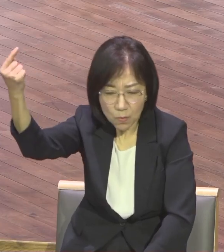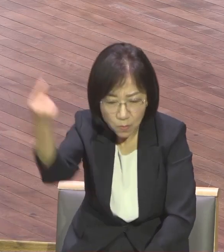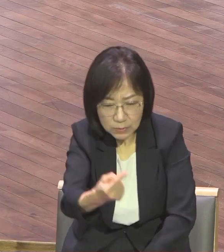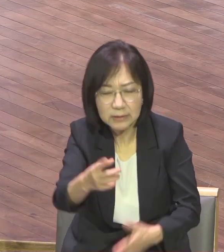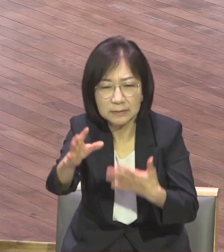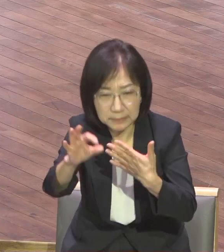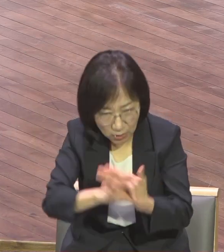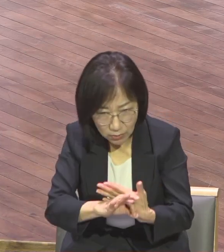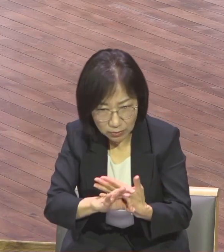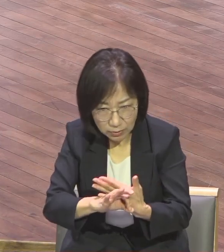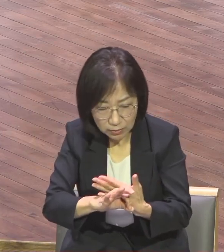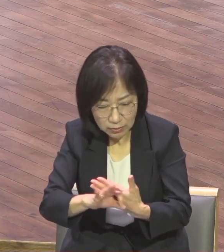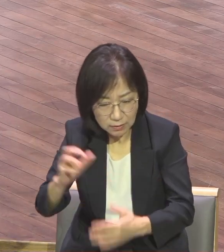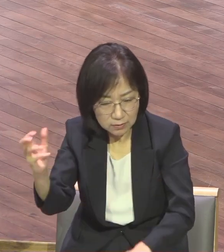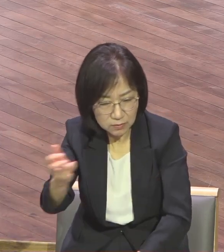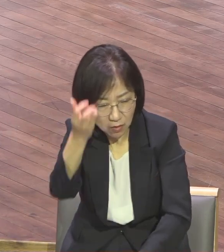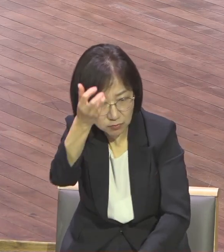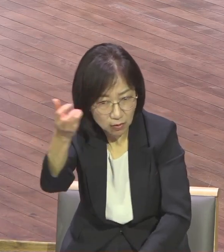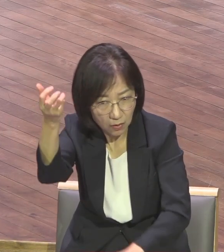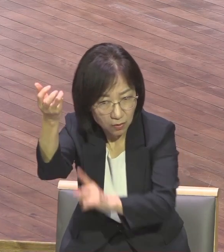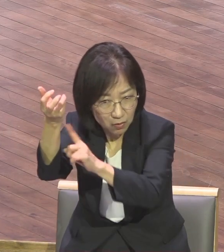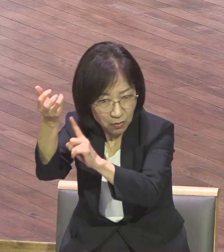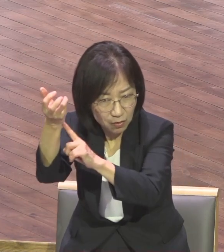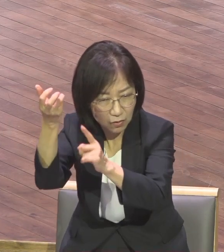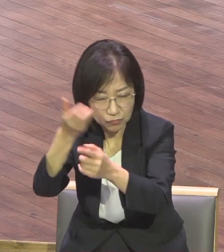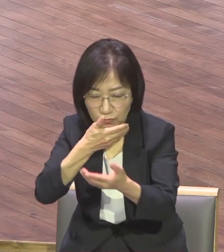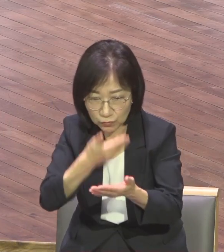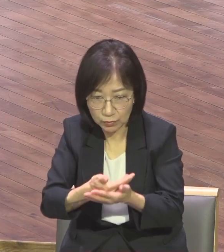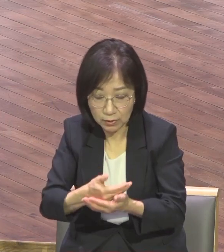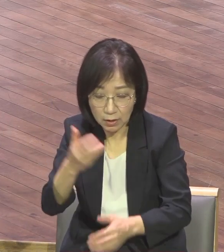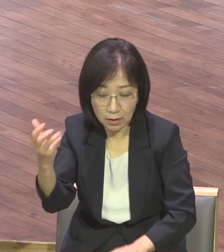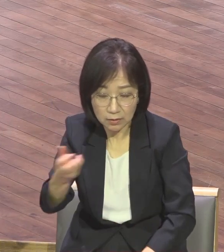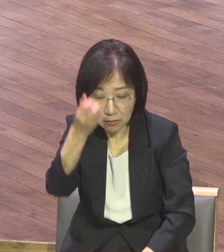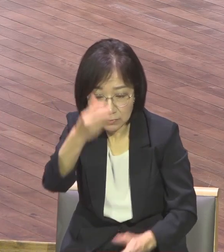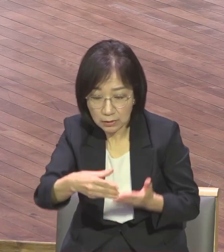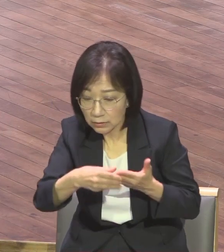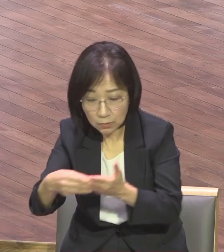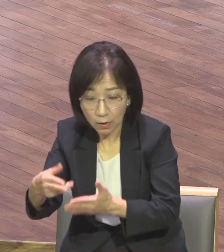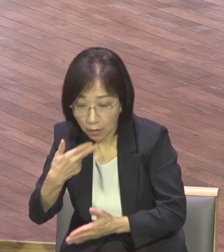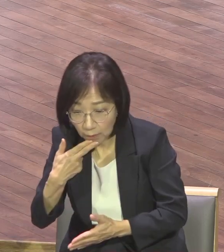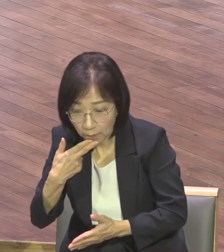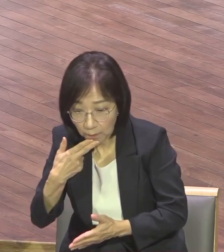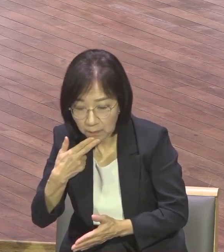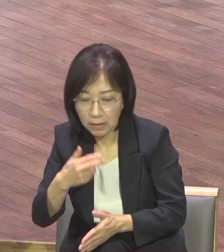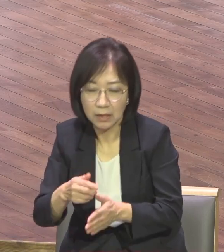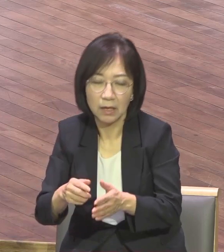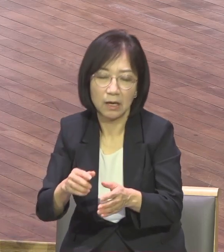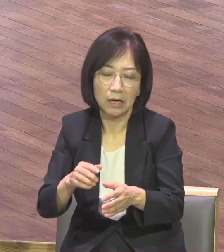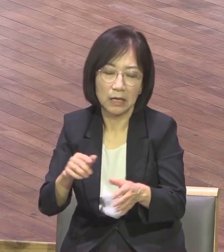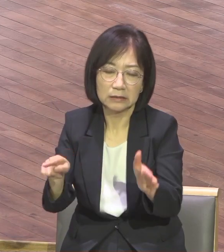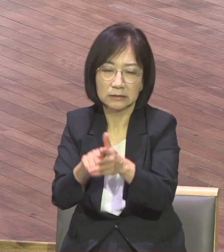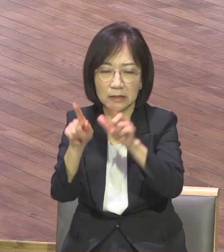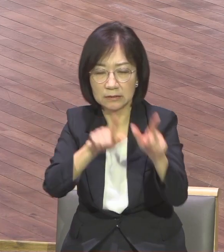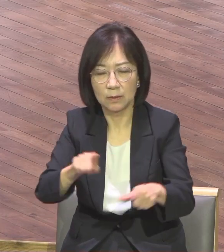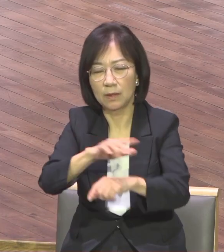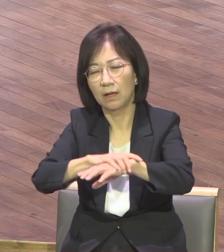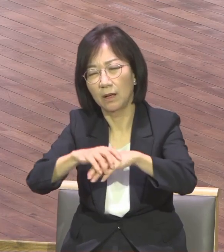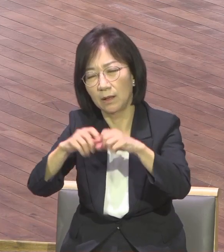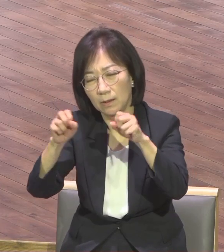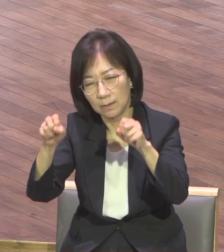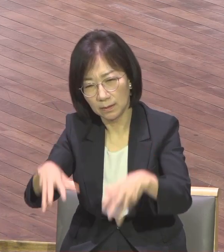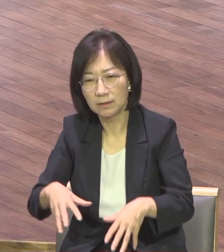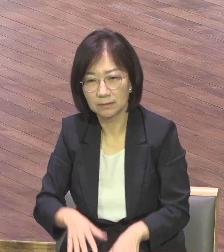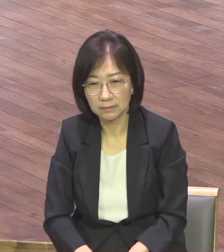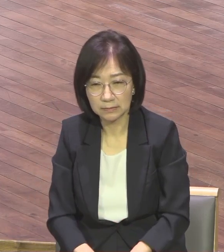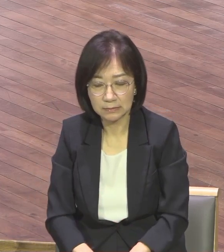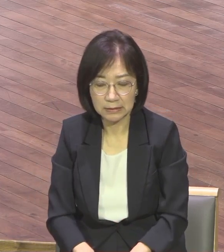아멘. 이 성령인도 못 받은 거 신앙생활 아니에요. 완 종교생활, 종교생활 뭔 갈등이 있습니까?